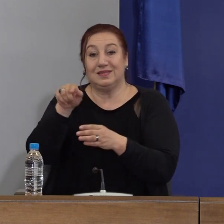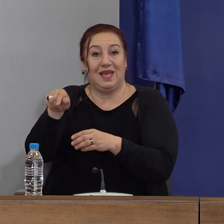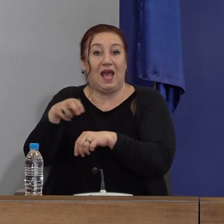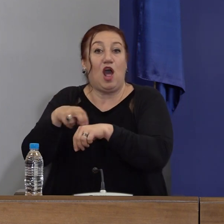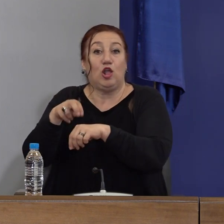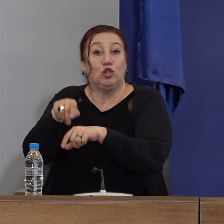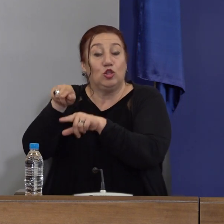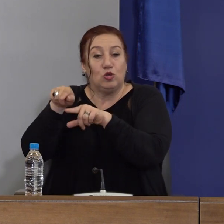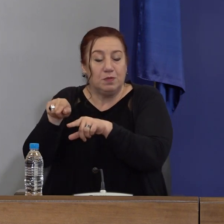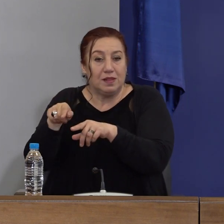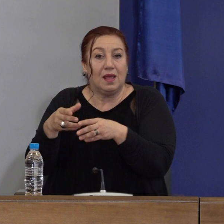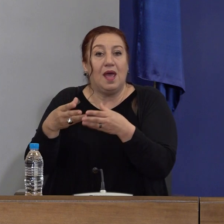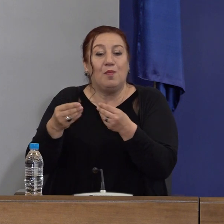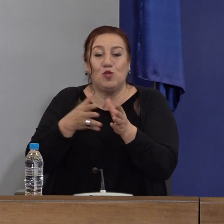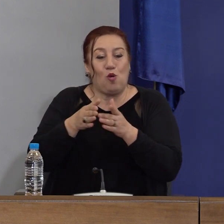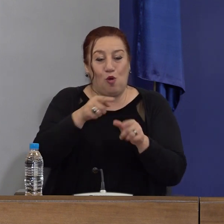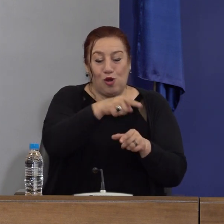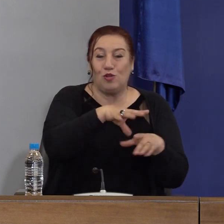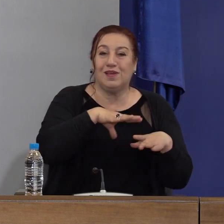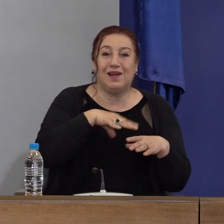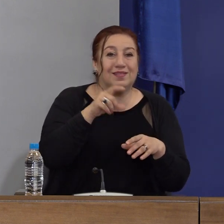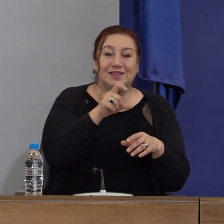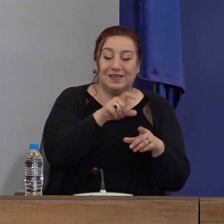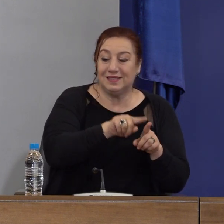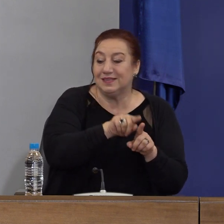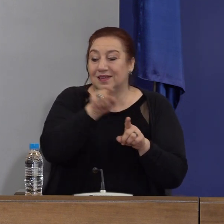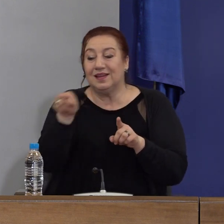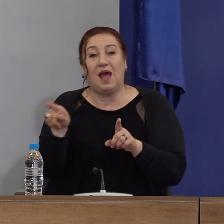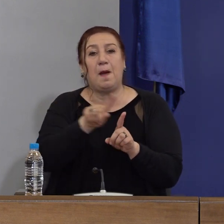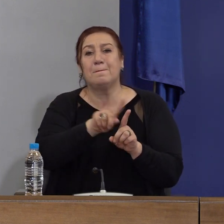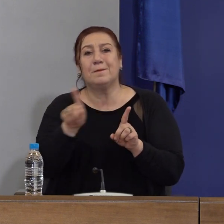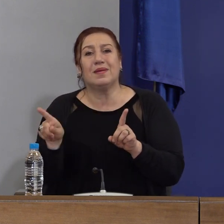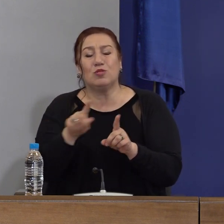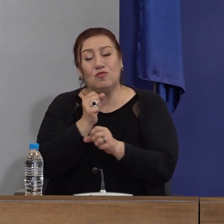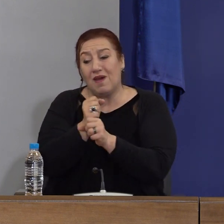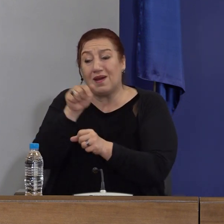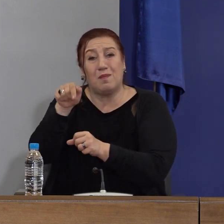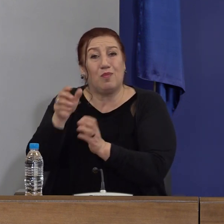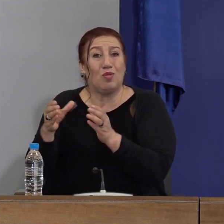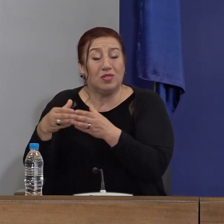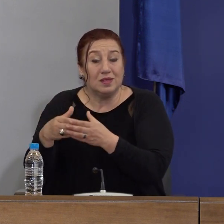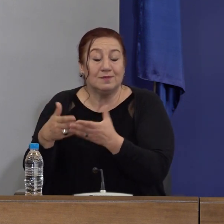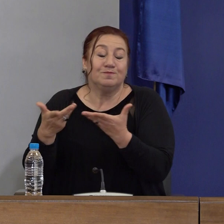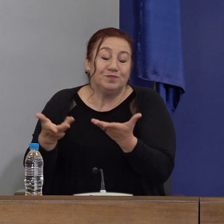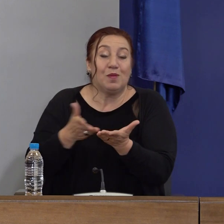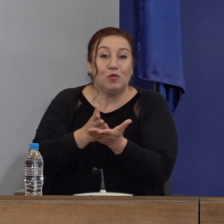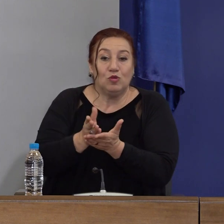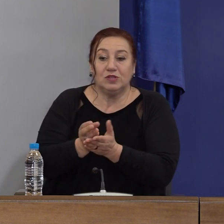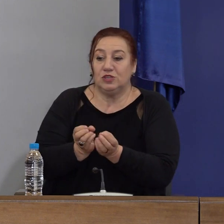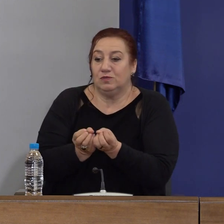понеже много хора от Сърница работят в този цех и по този начин вируса се разпространи в